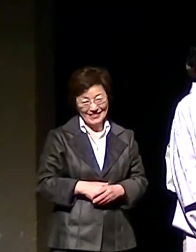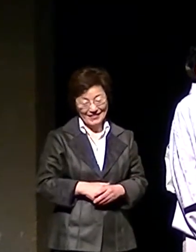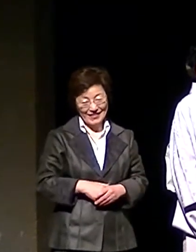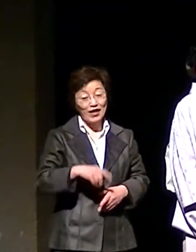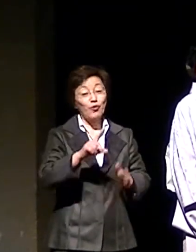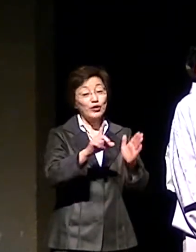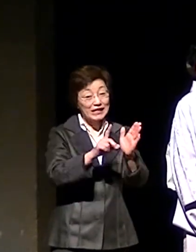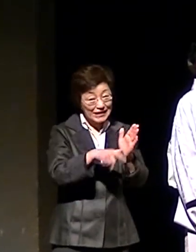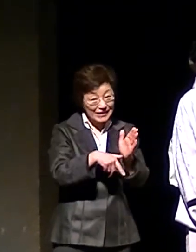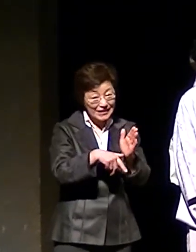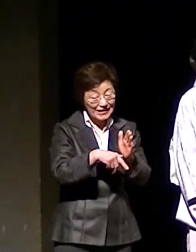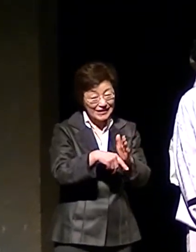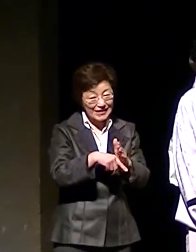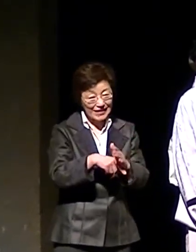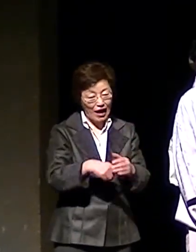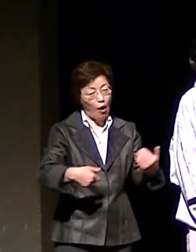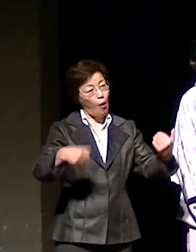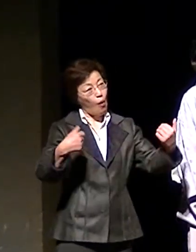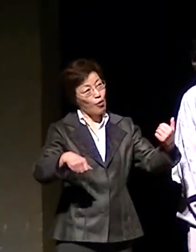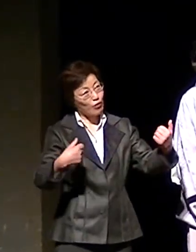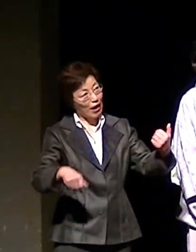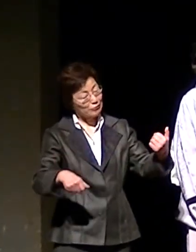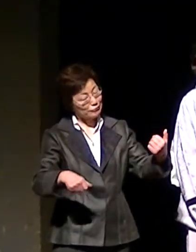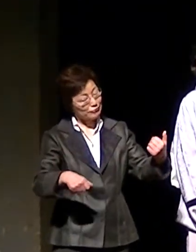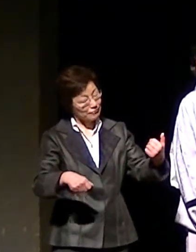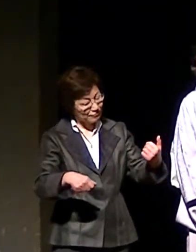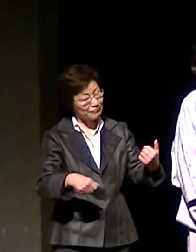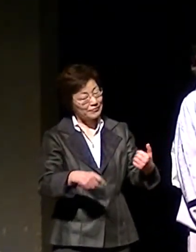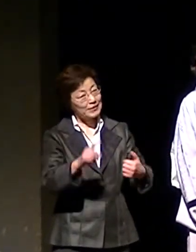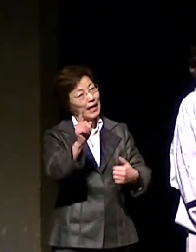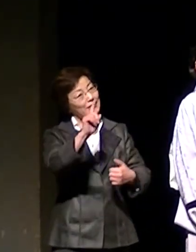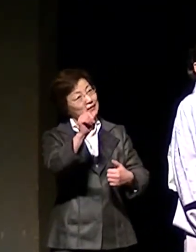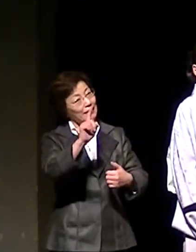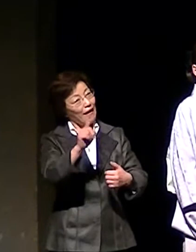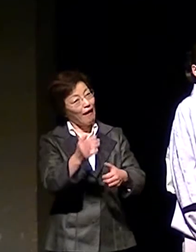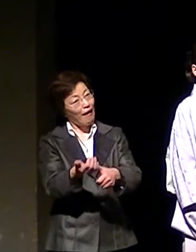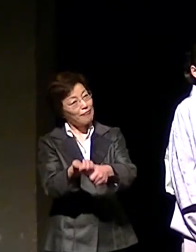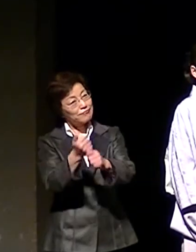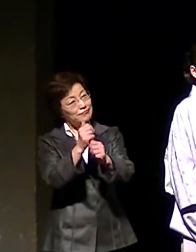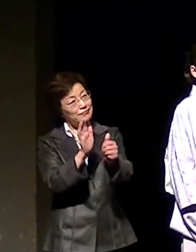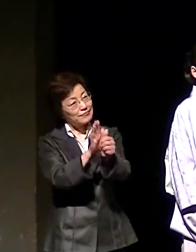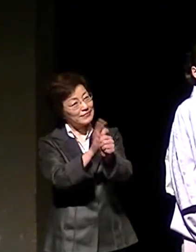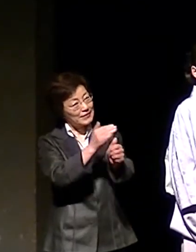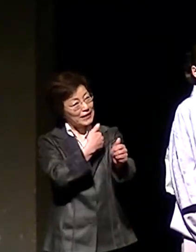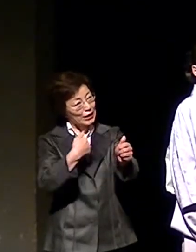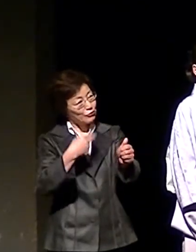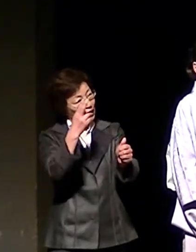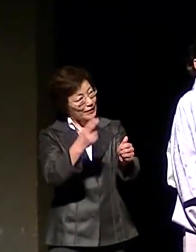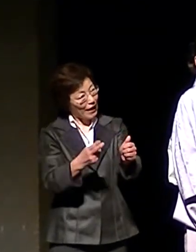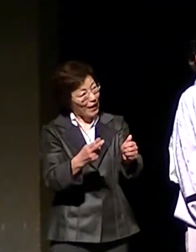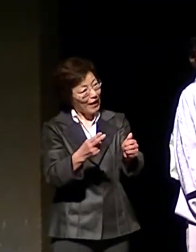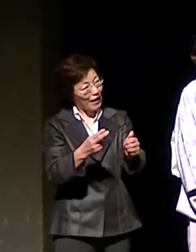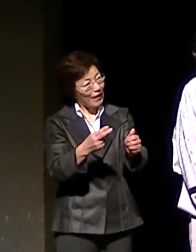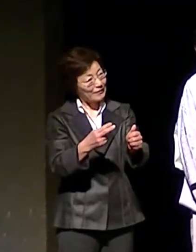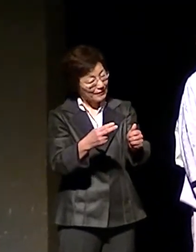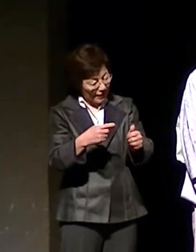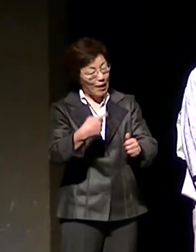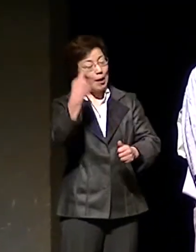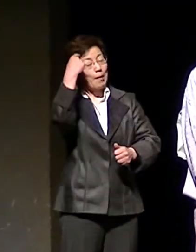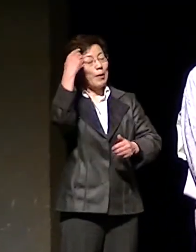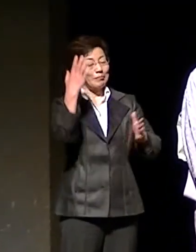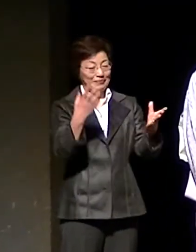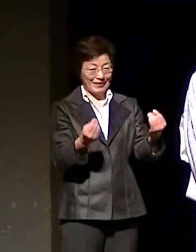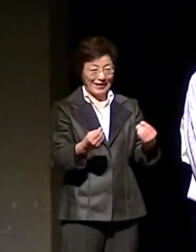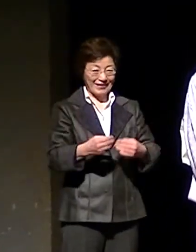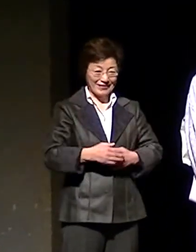に音楽で何か復興というものができるんじゃないかなと僕の中で芽生えたものがありまして